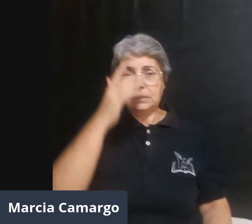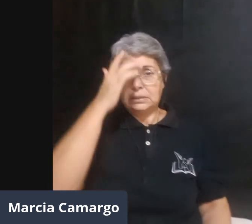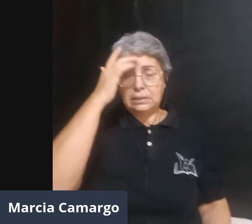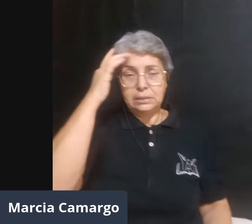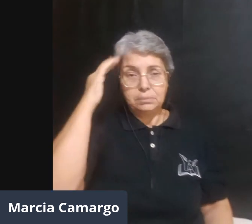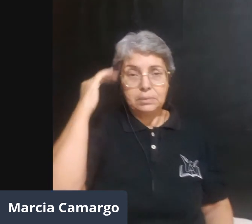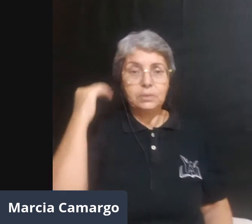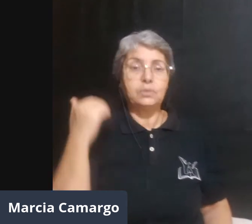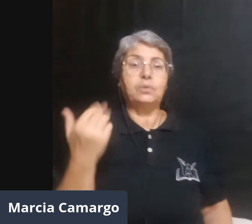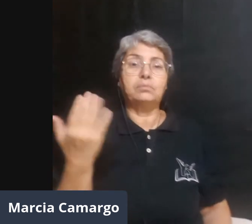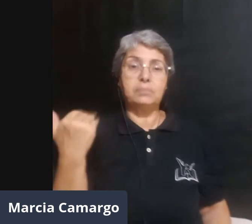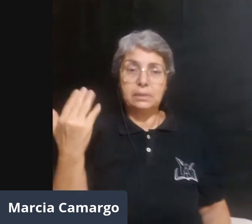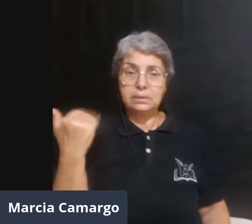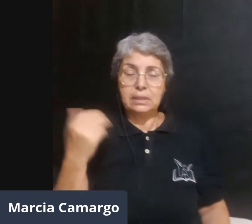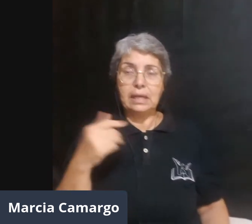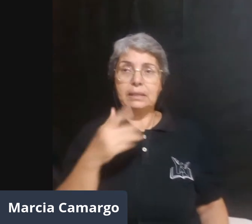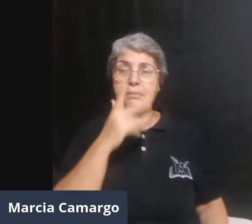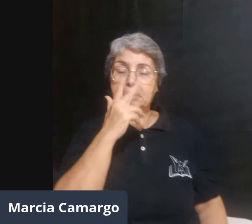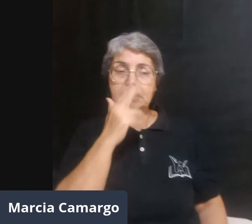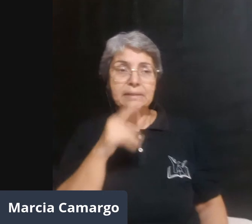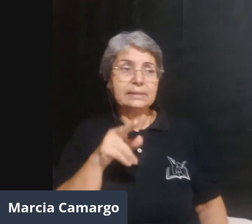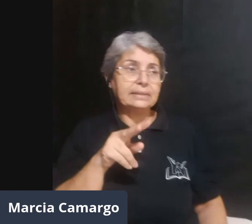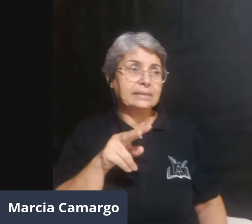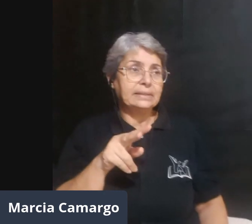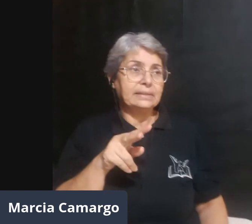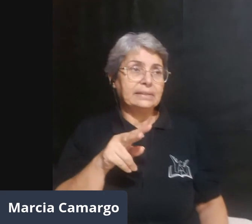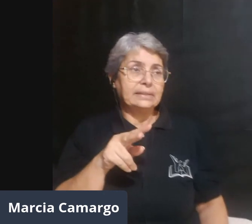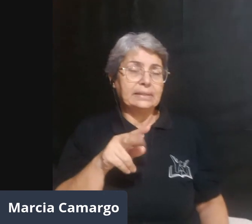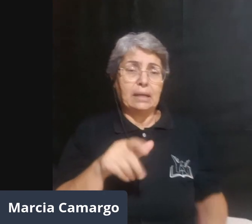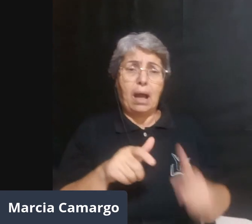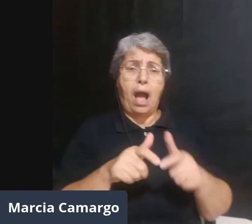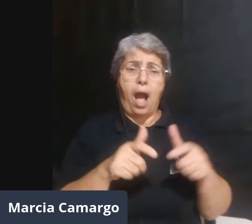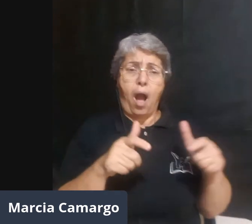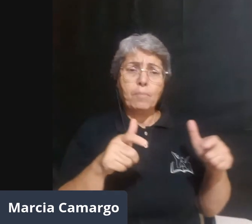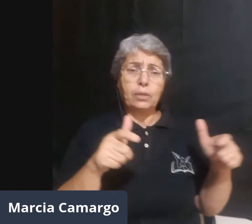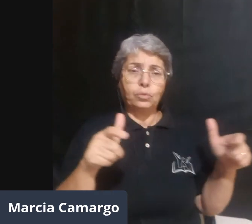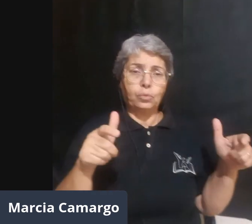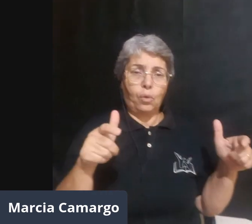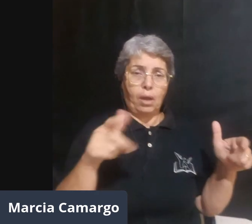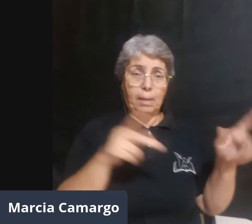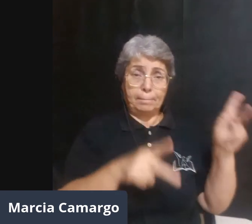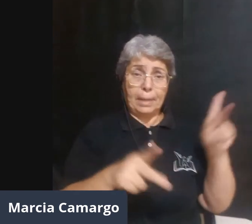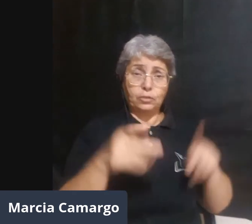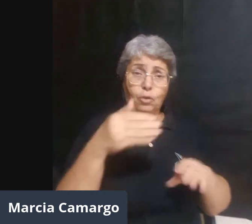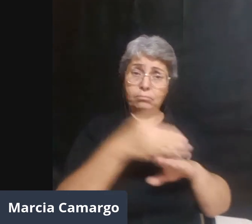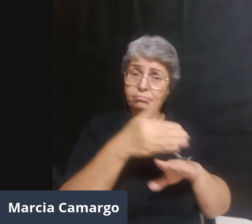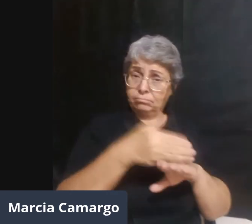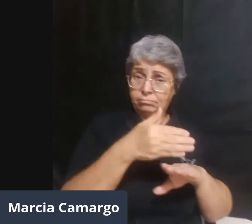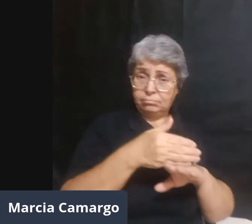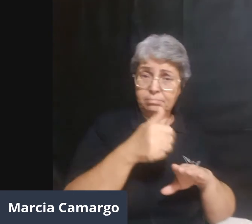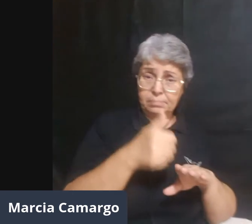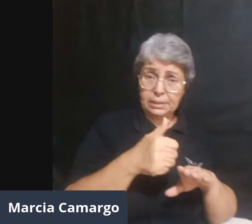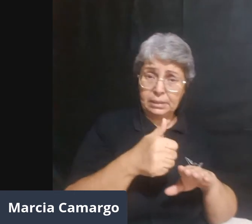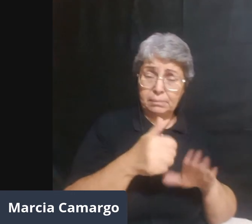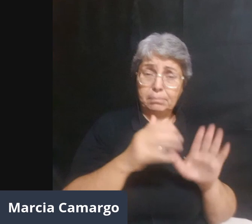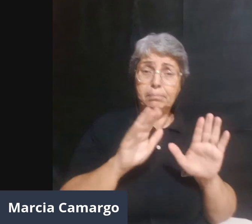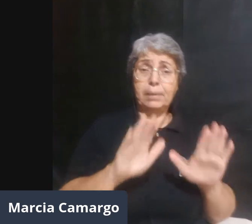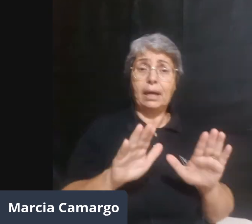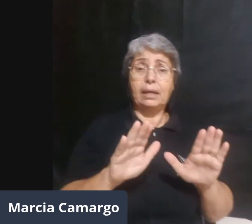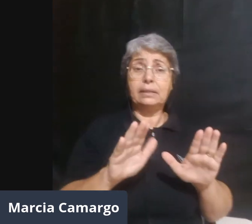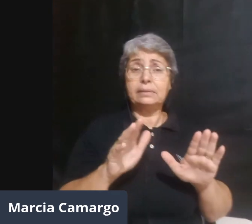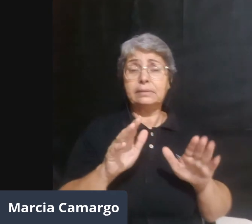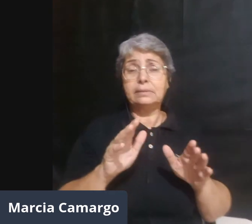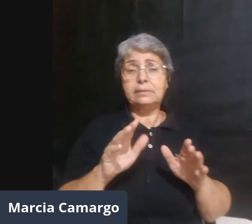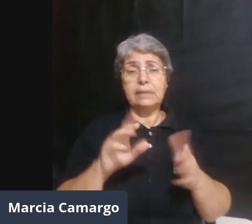legalismo, havia feito um grande estrago entre o povo de Deus. A descoberta da lei no lugar santíssimo do Santuário